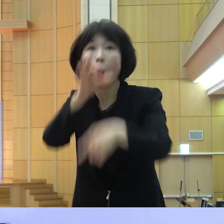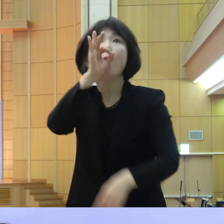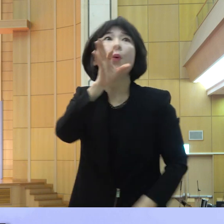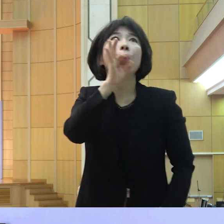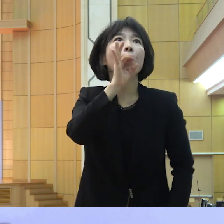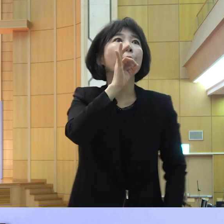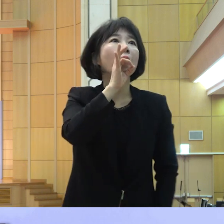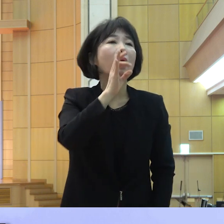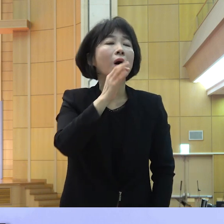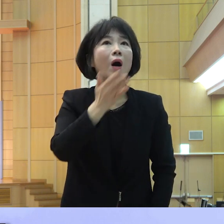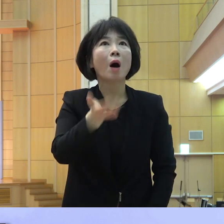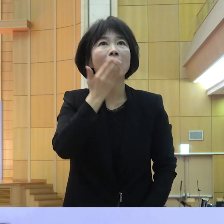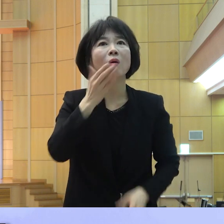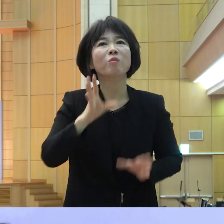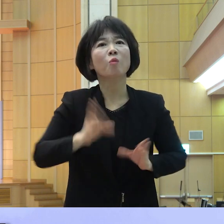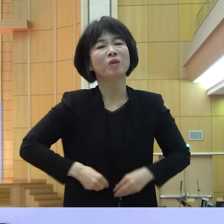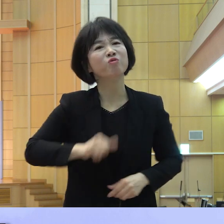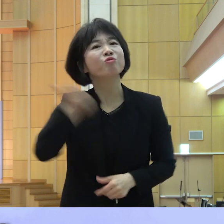할 수가 없습니다.